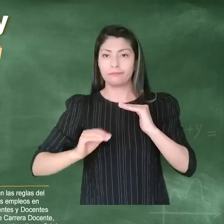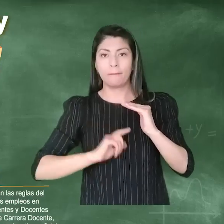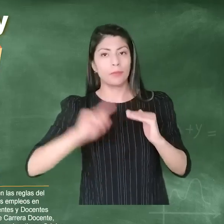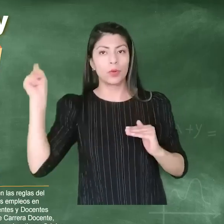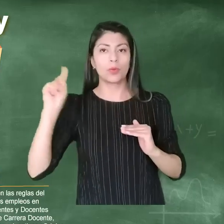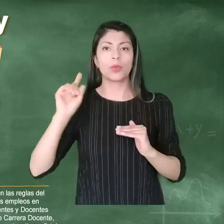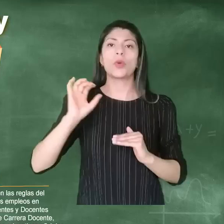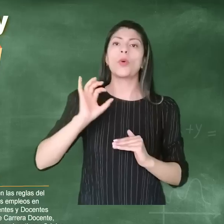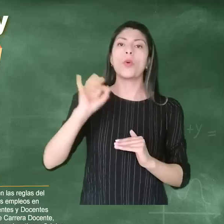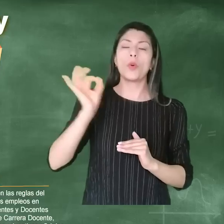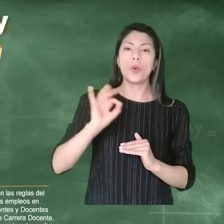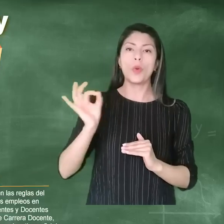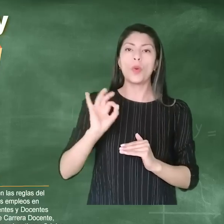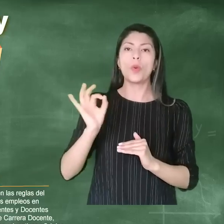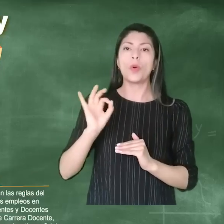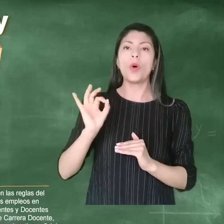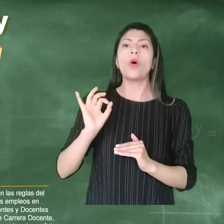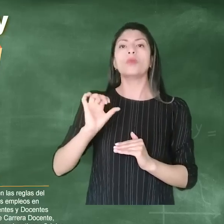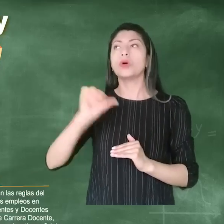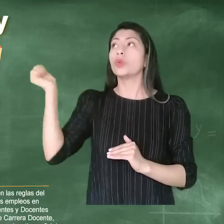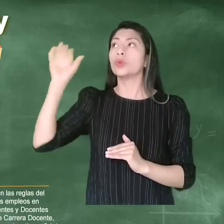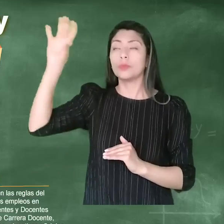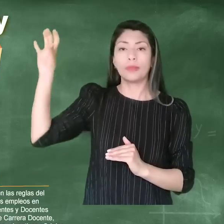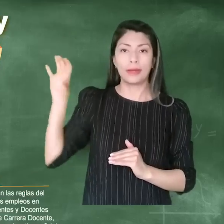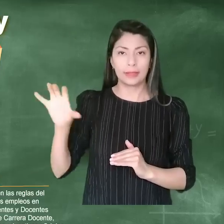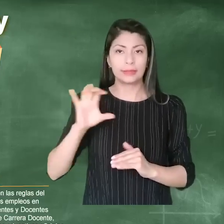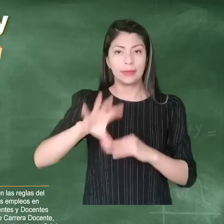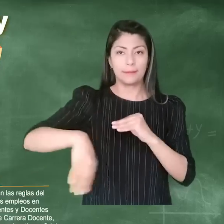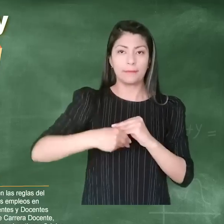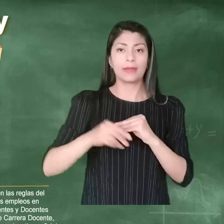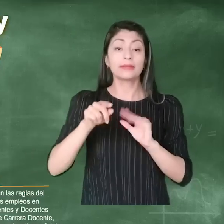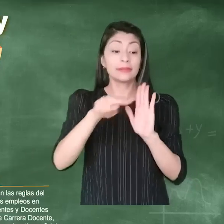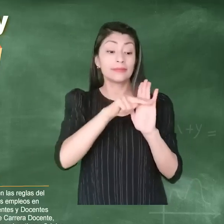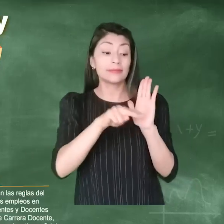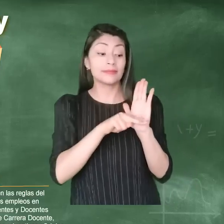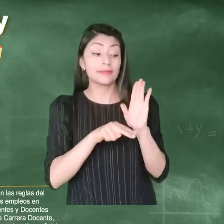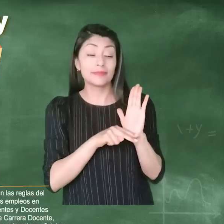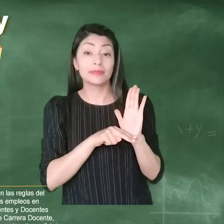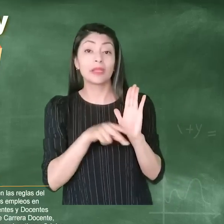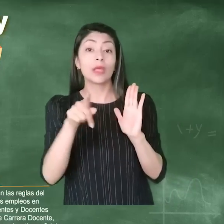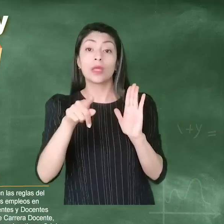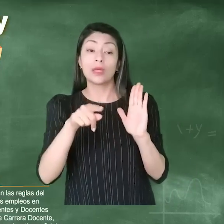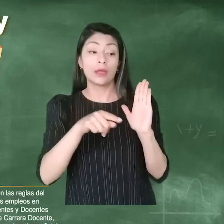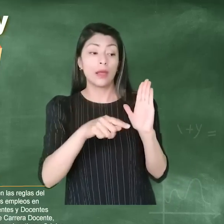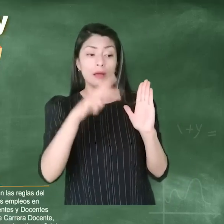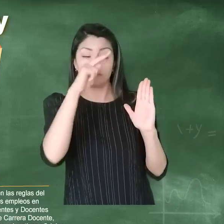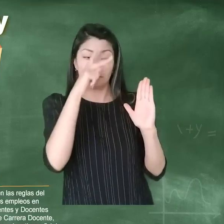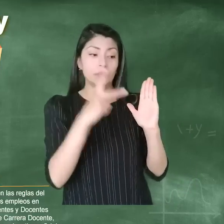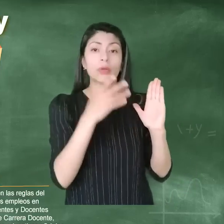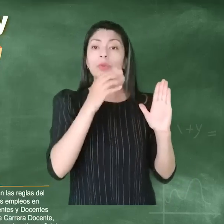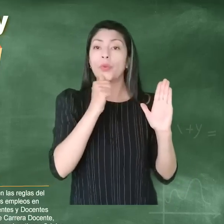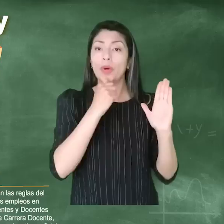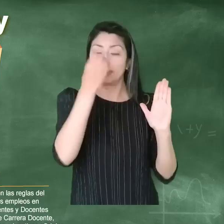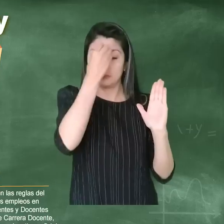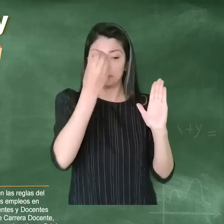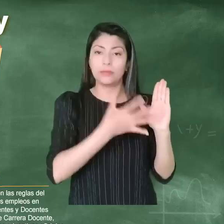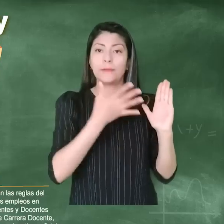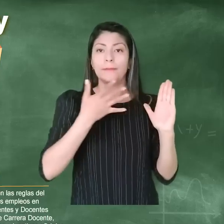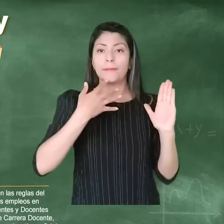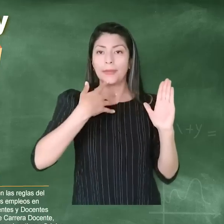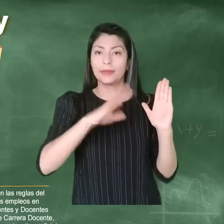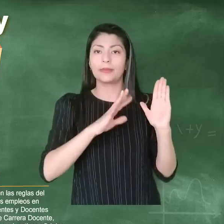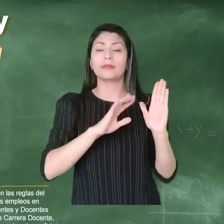edad. 3. No cumplir o no acreditar los requisitos mínimos del empleo al cual se inscribe el